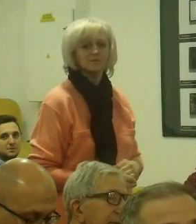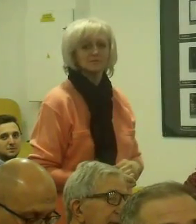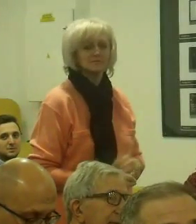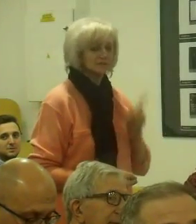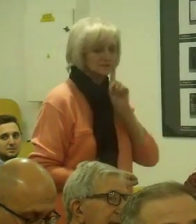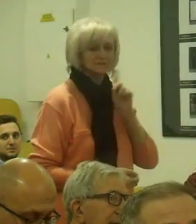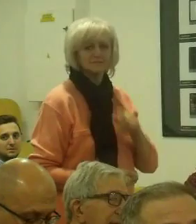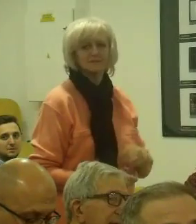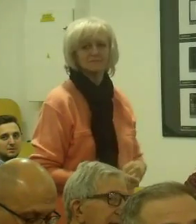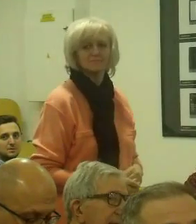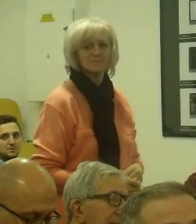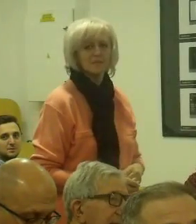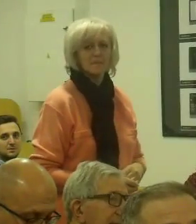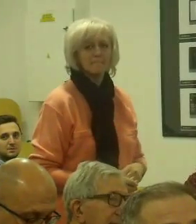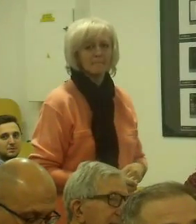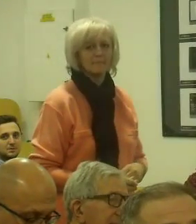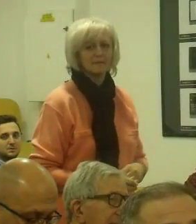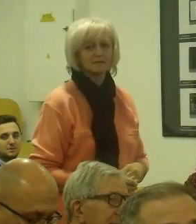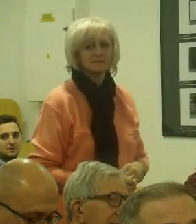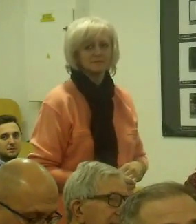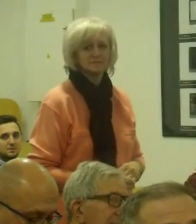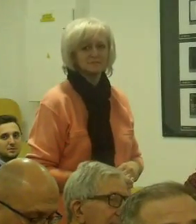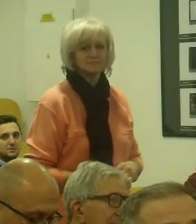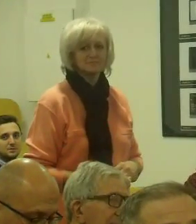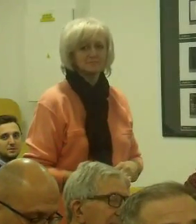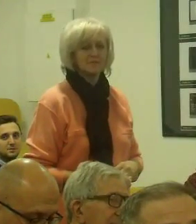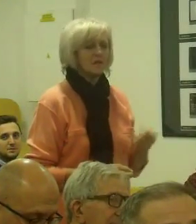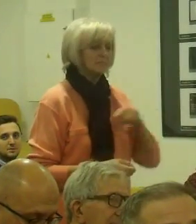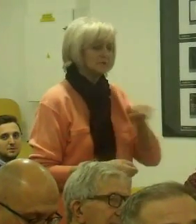Zence. Mi postojimo od 58. godine